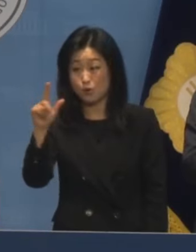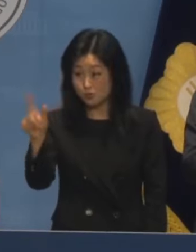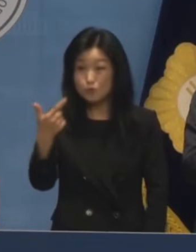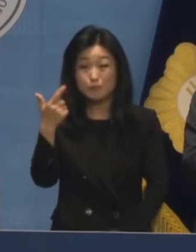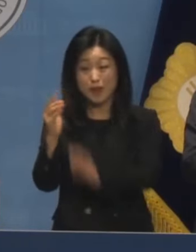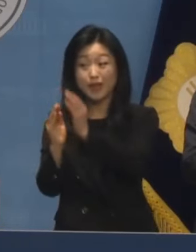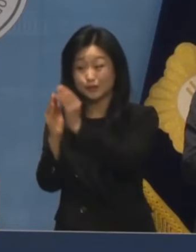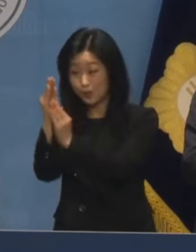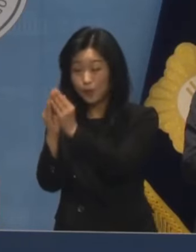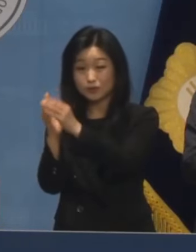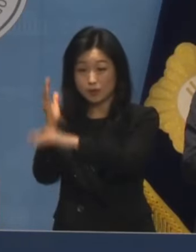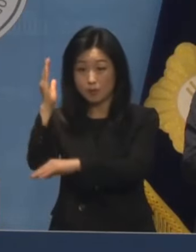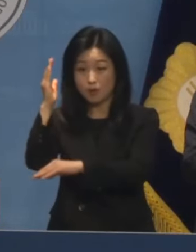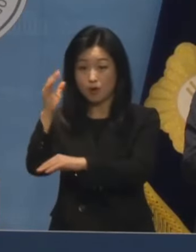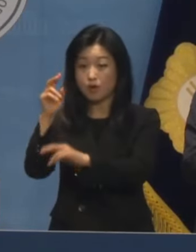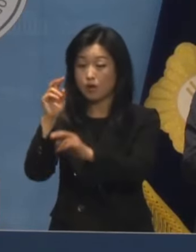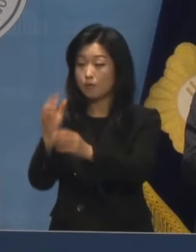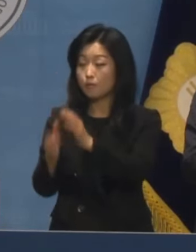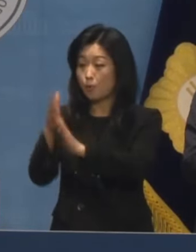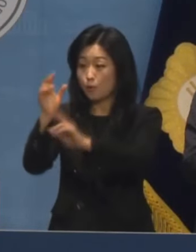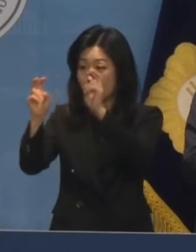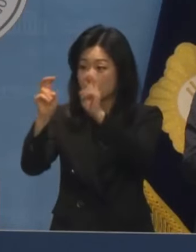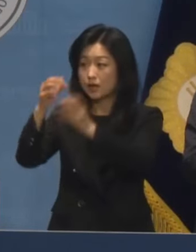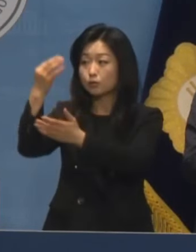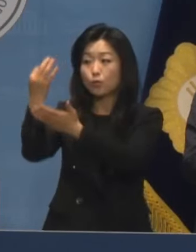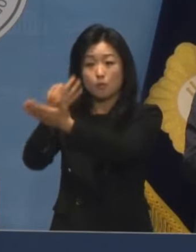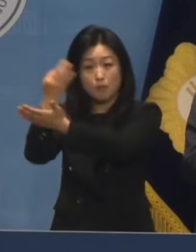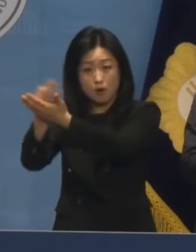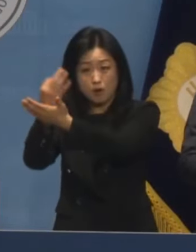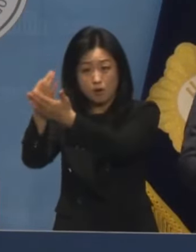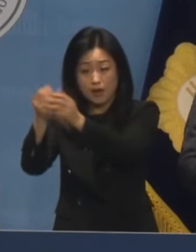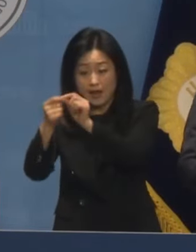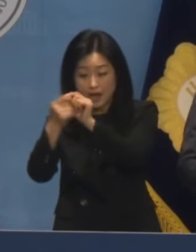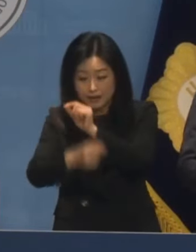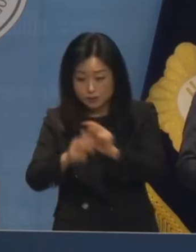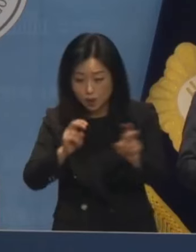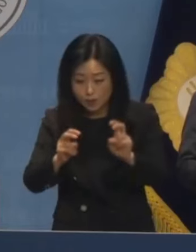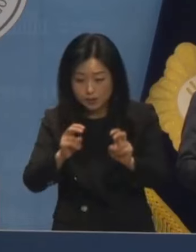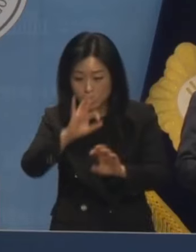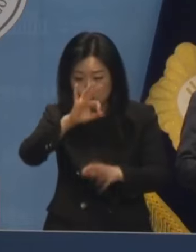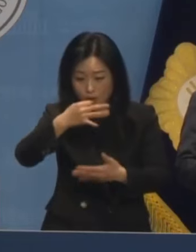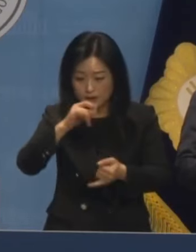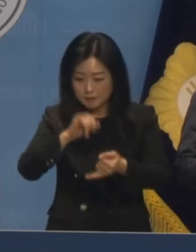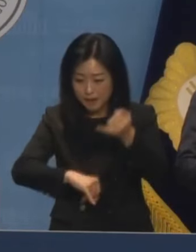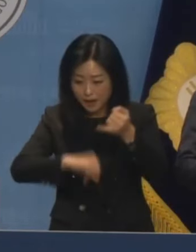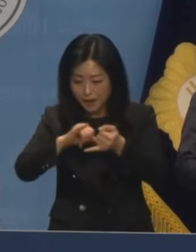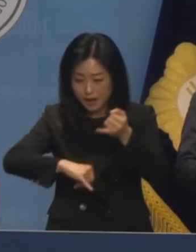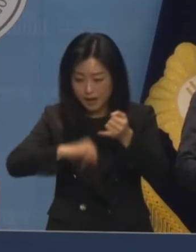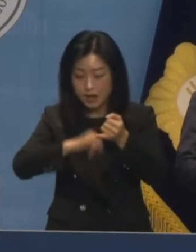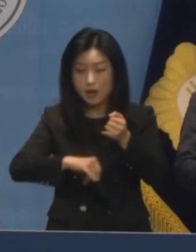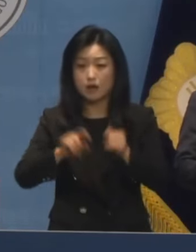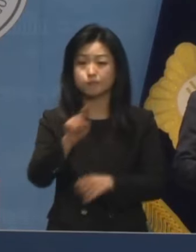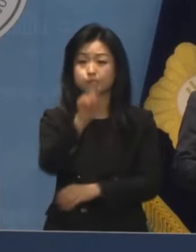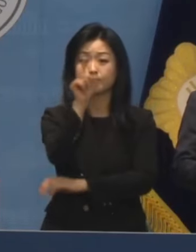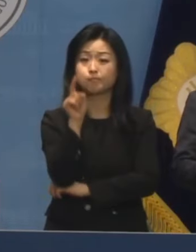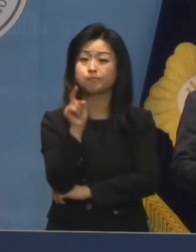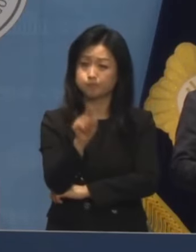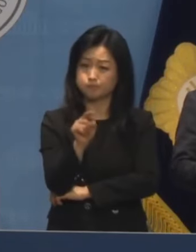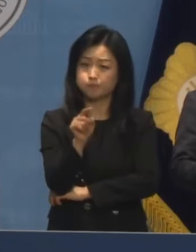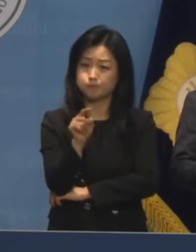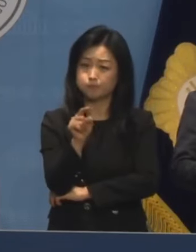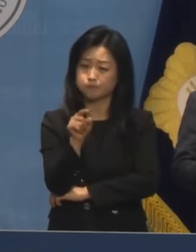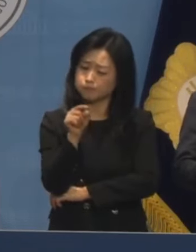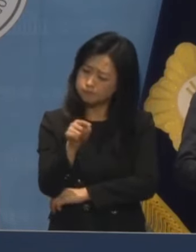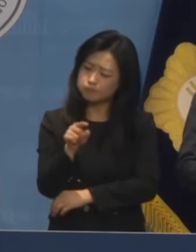원청은 돈을 벌고 있는데 왜 하청은 임금 체불을 하고 있는가이 부분에 대해서